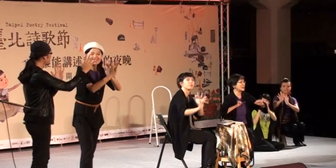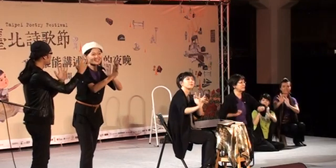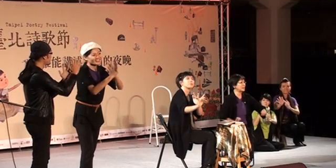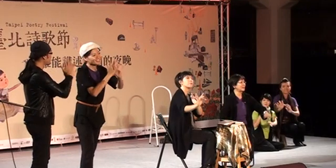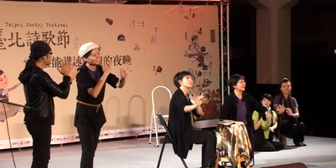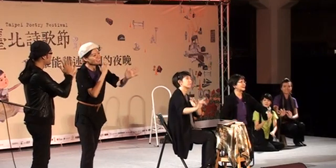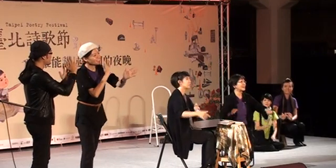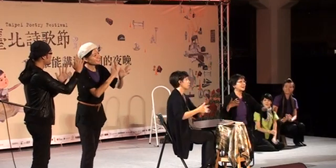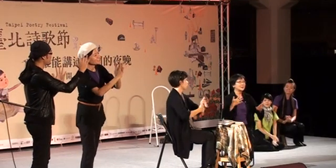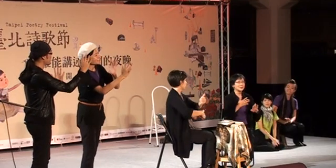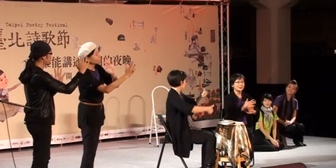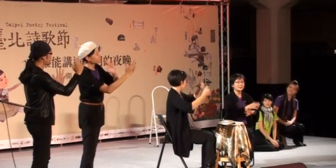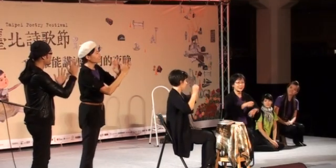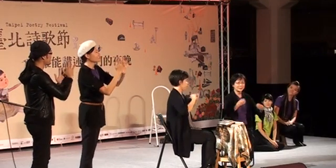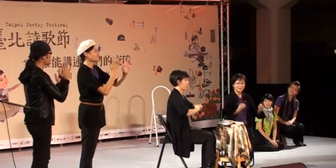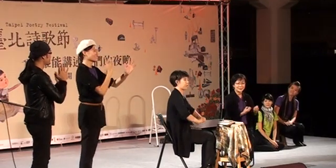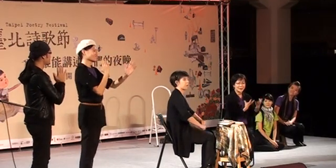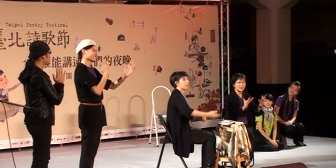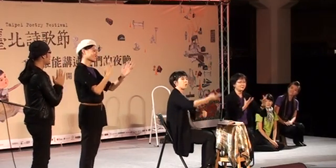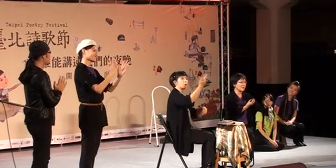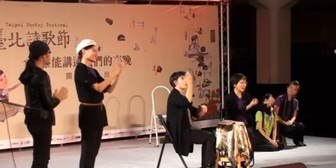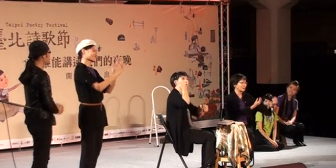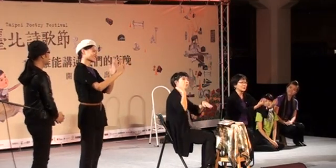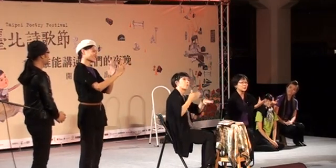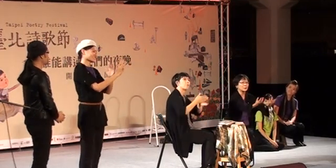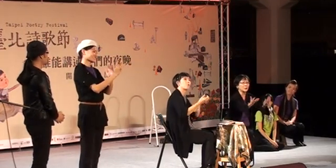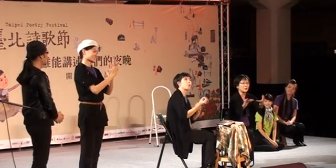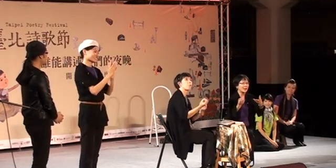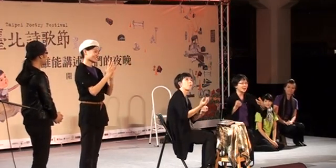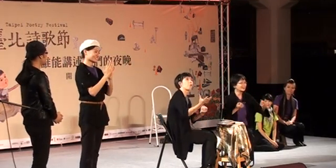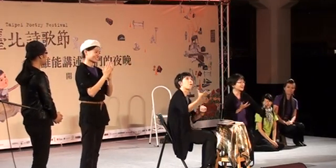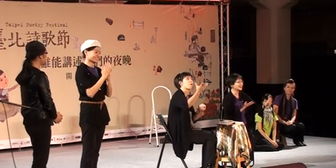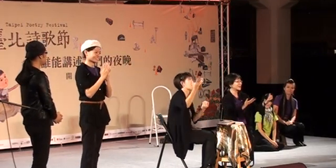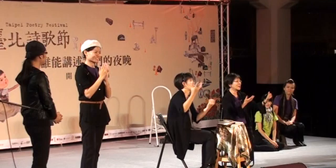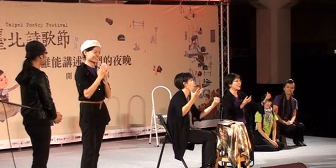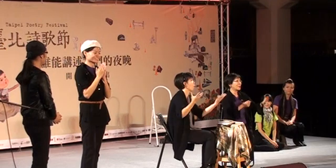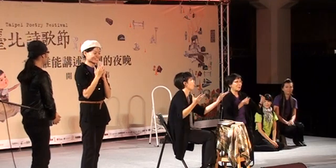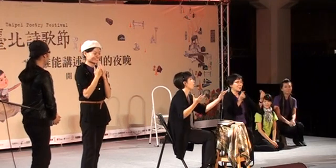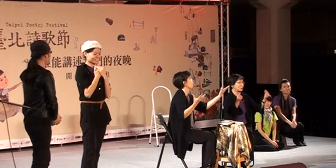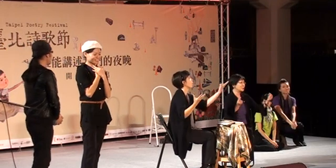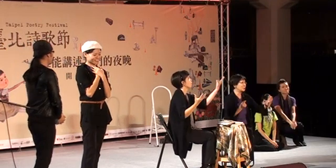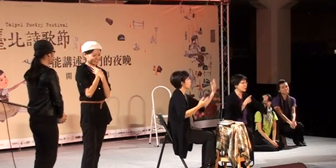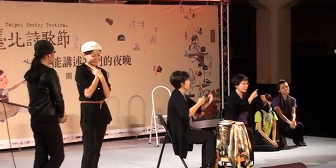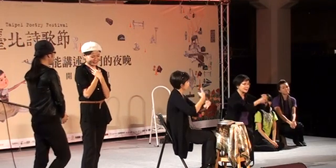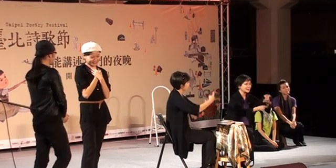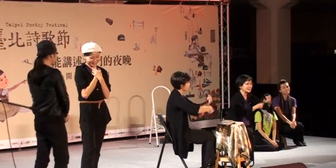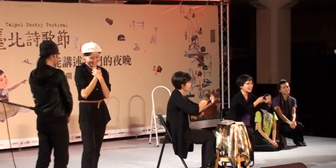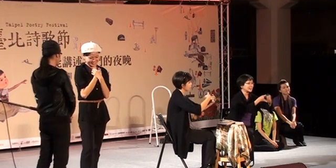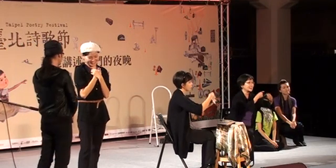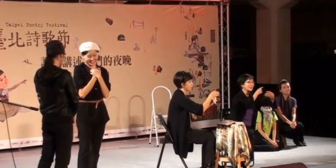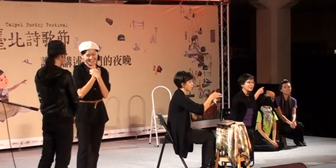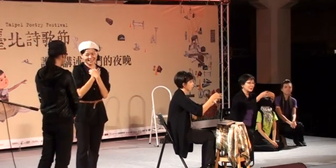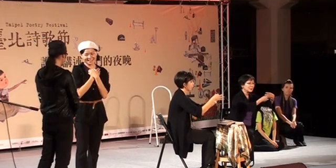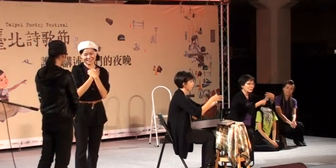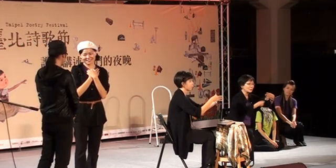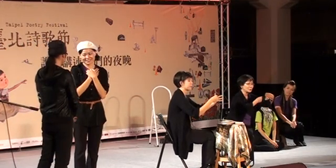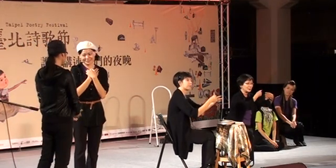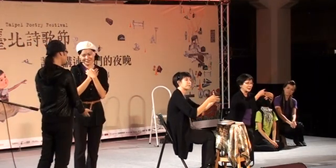生命曾经灿放如花，如一季又复一